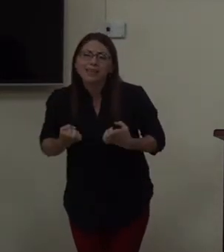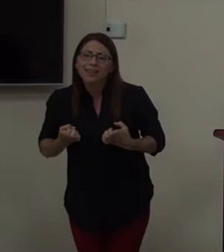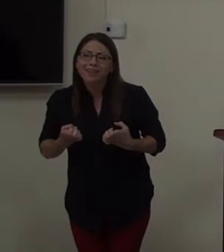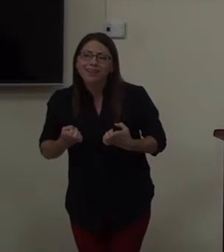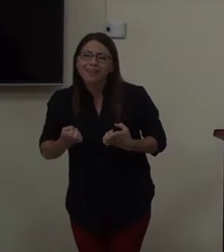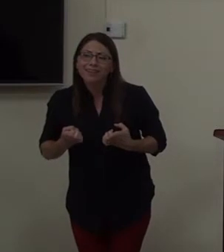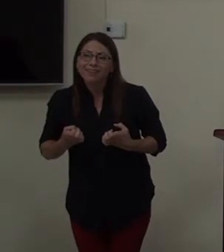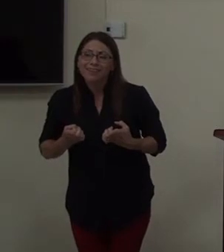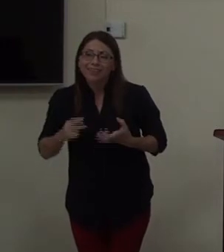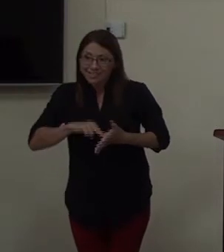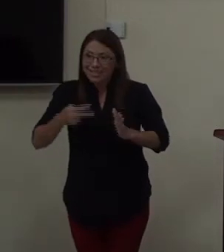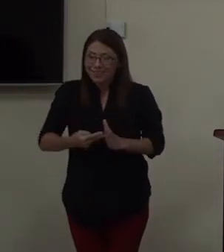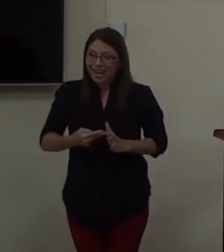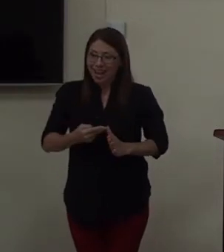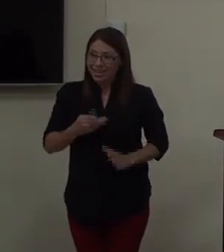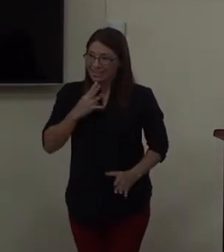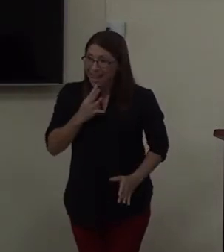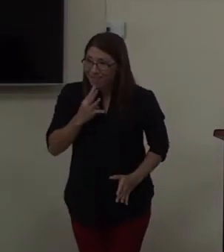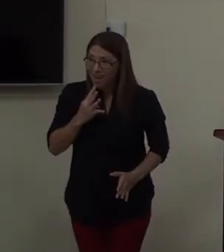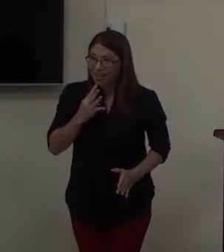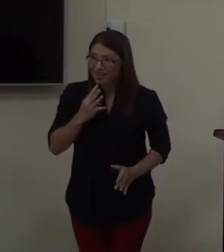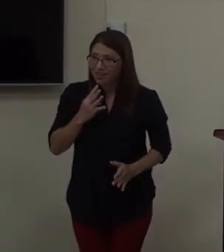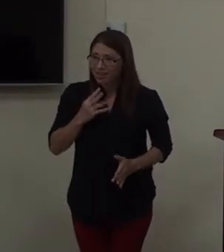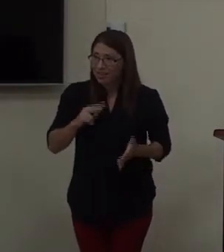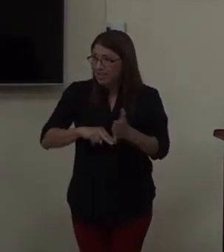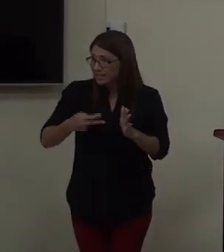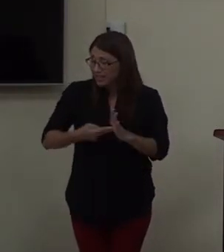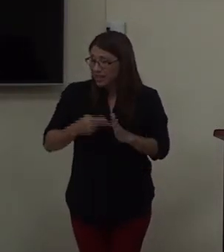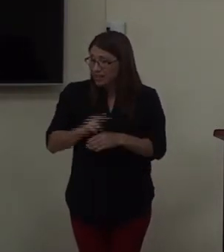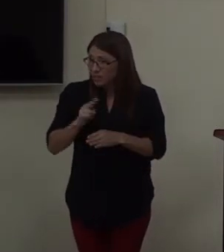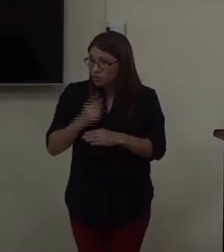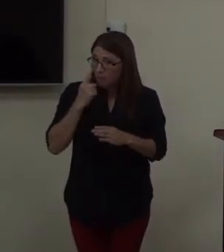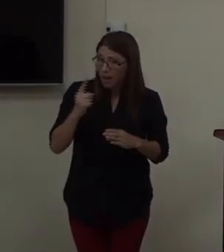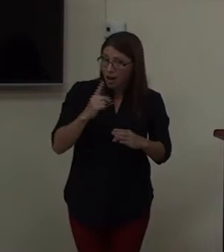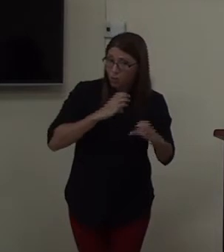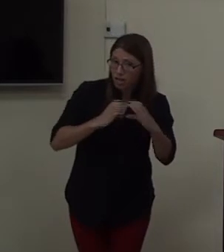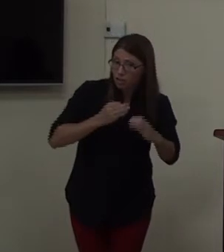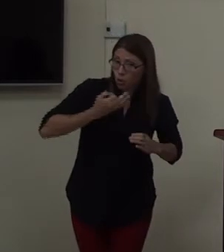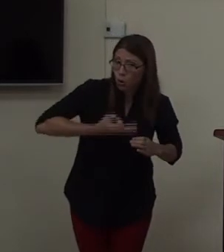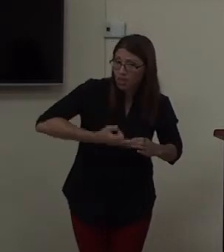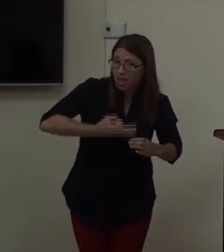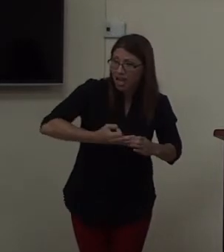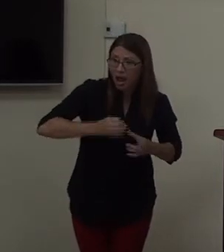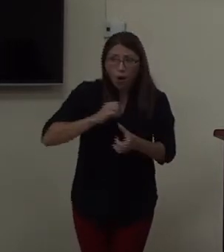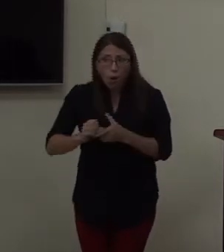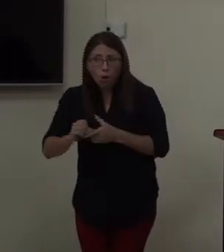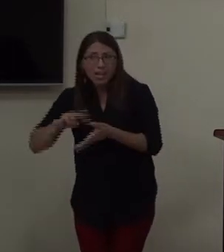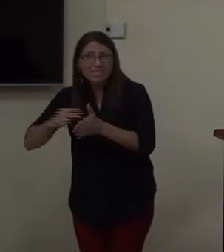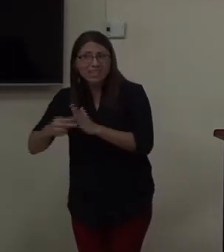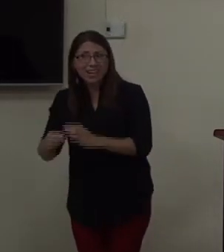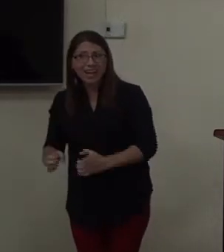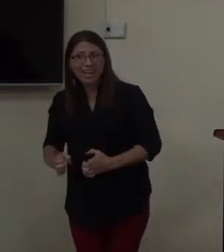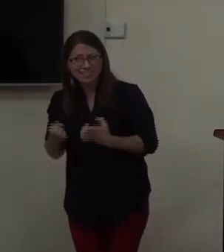hablan, que se utilizan para la comunicación cotidiana. ¿O qué significa que existen? ¿Verdad? Esa es una